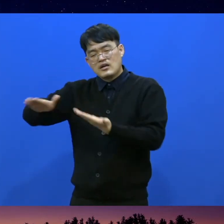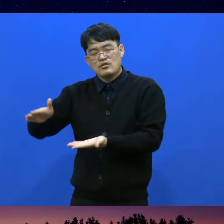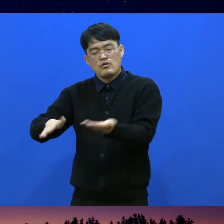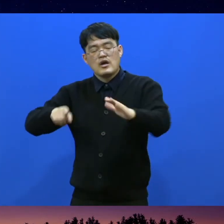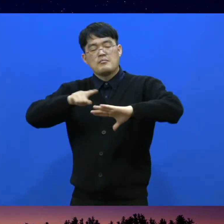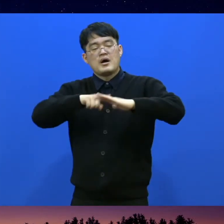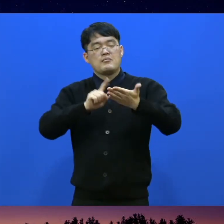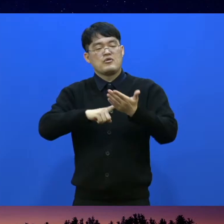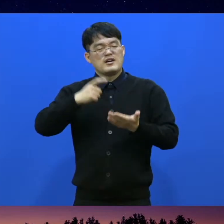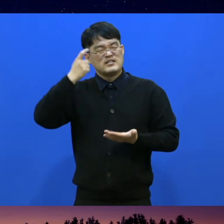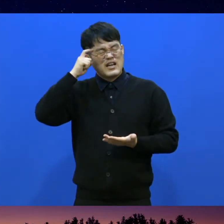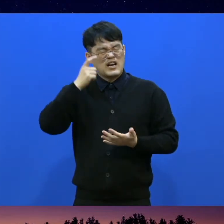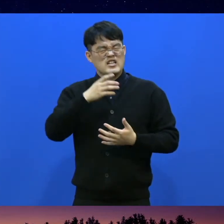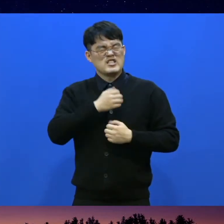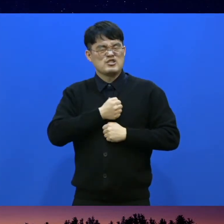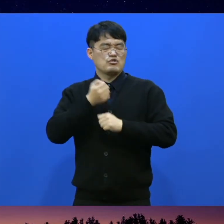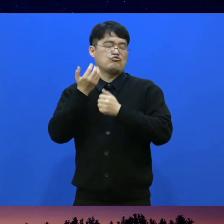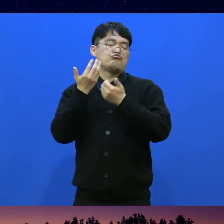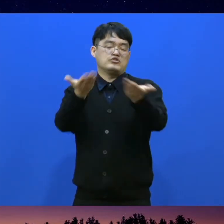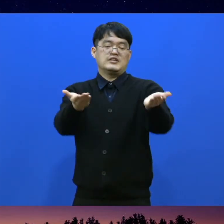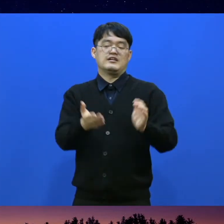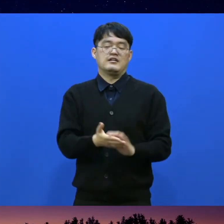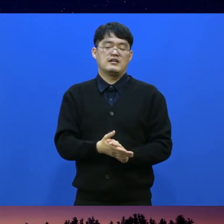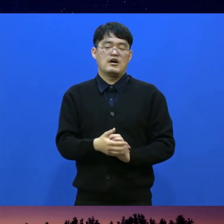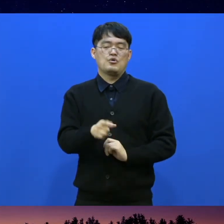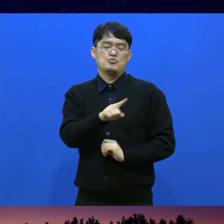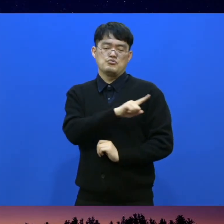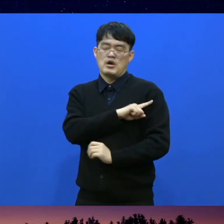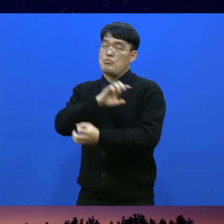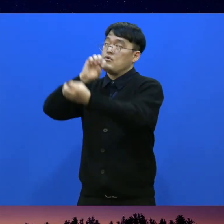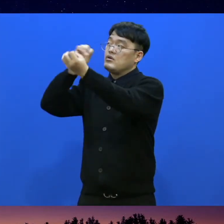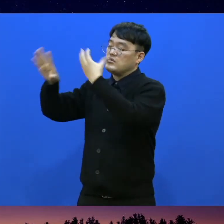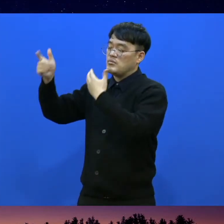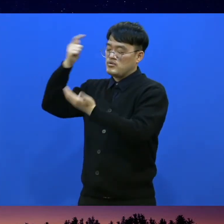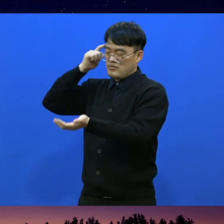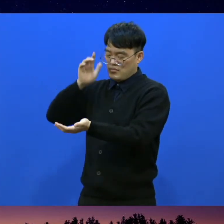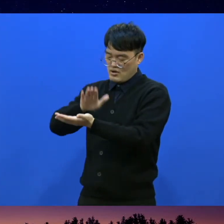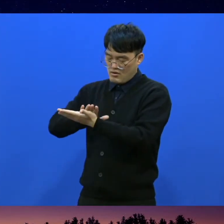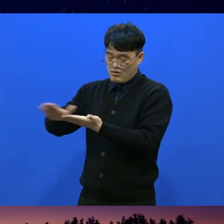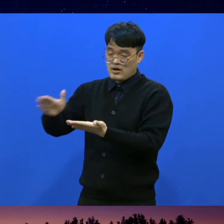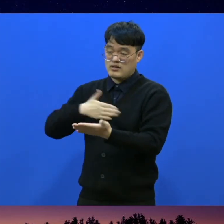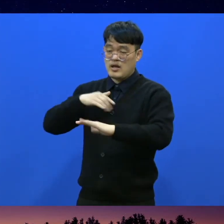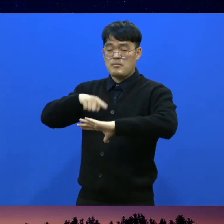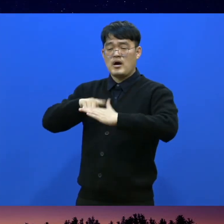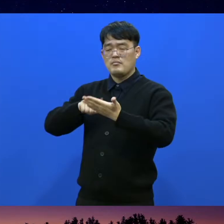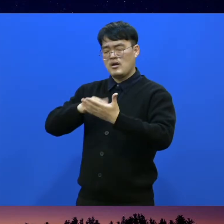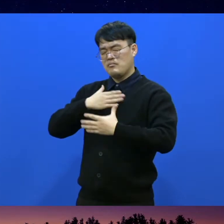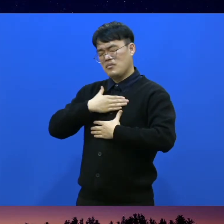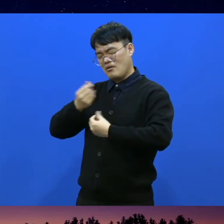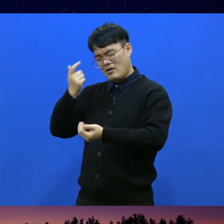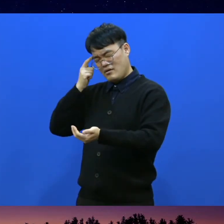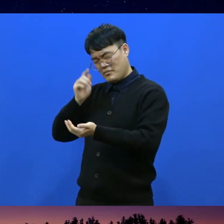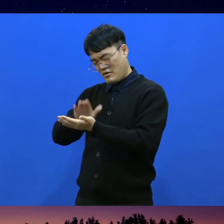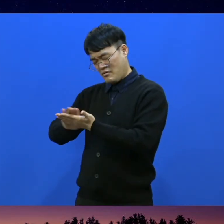생각을 지키시리라. 최고의 응답은 평강이에요. 내 마음에 평강이 와야 돼.